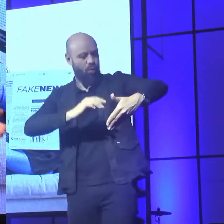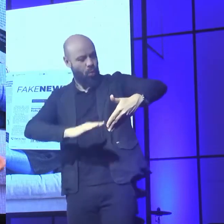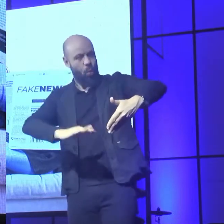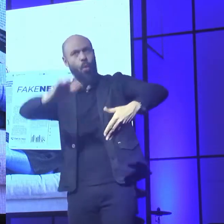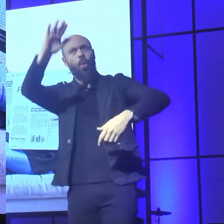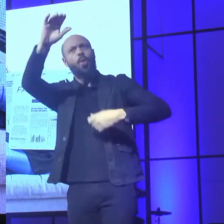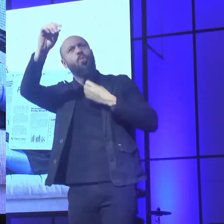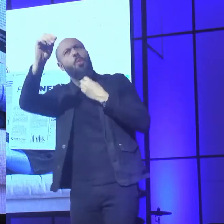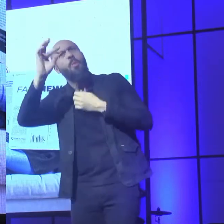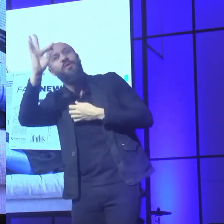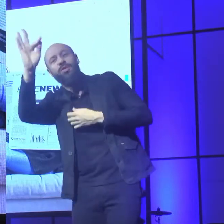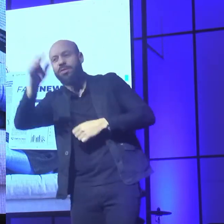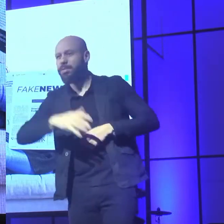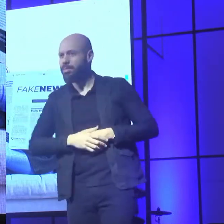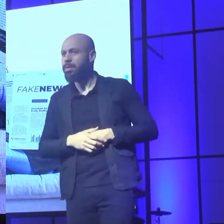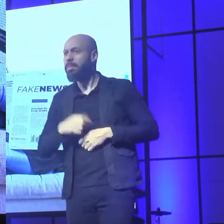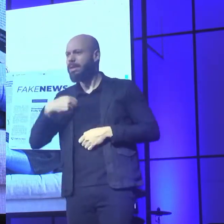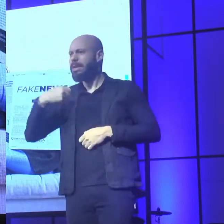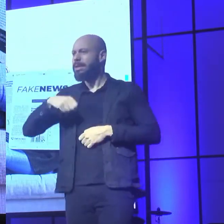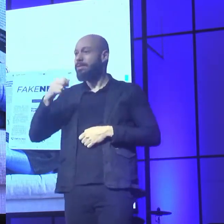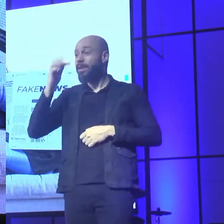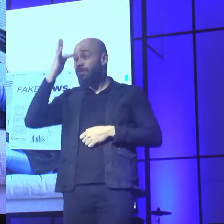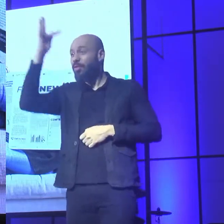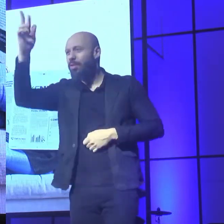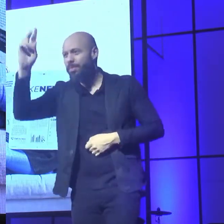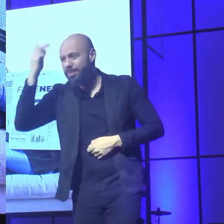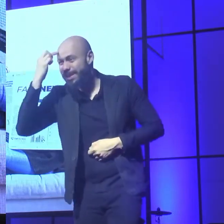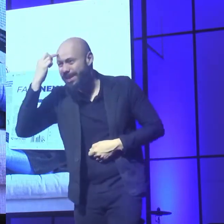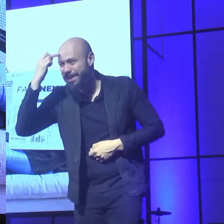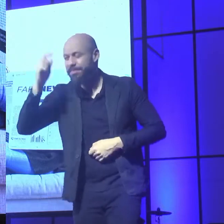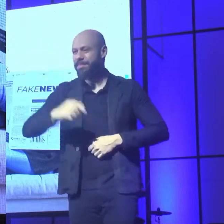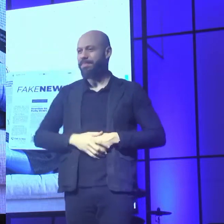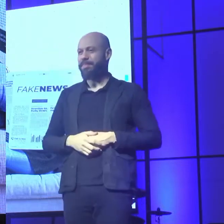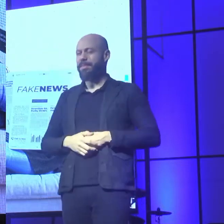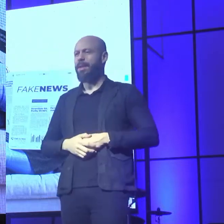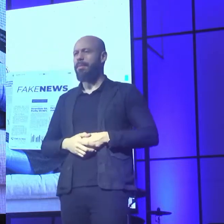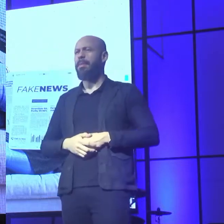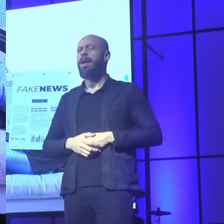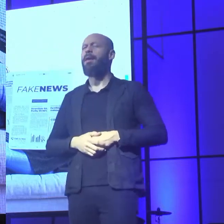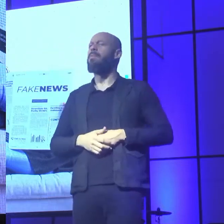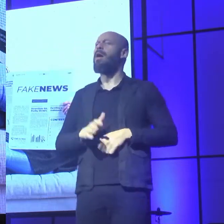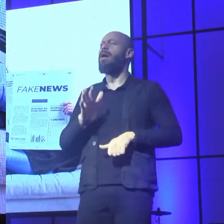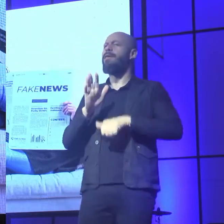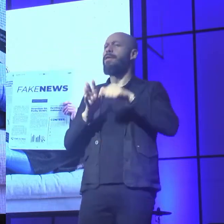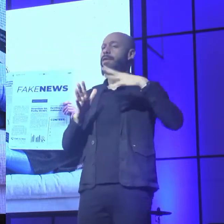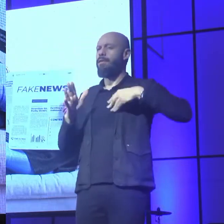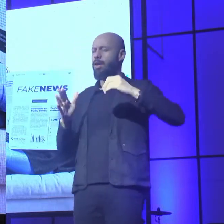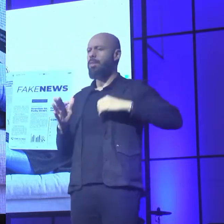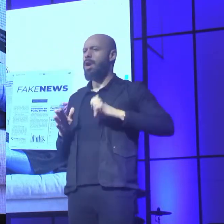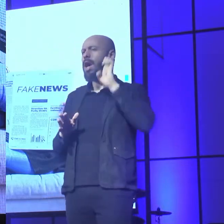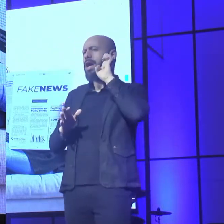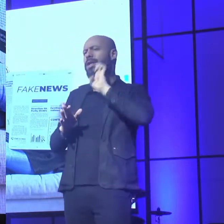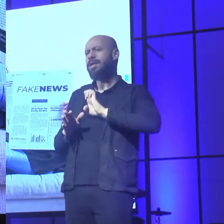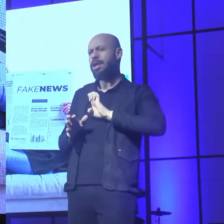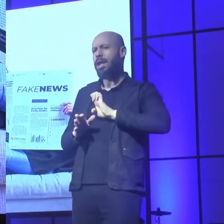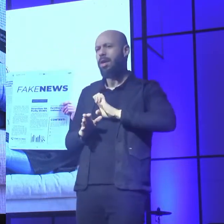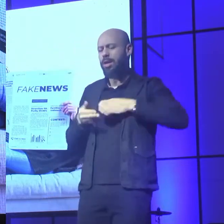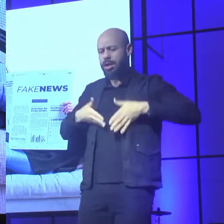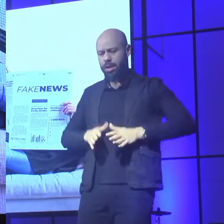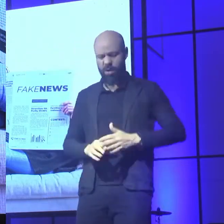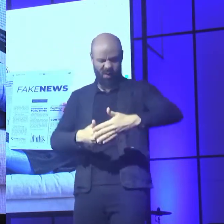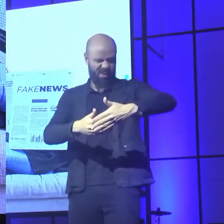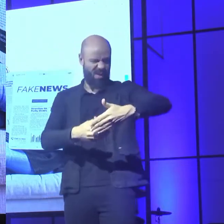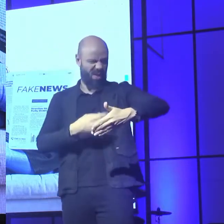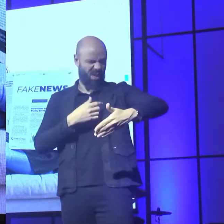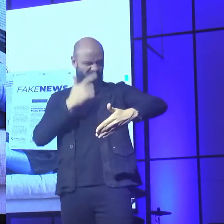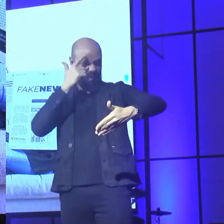isso é bom, isso é maravilhoso. Quando eu peguei o Ezequiel pela primeira vez no colo e olhei para aquele guri feioso,